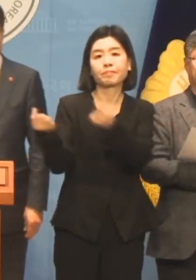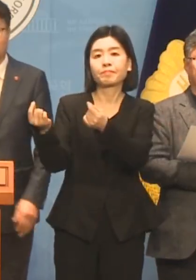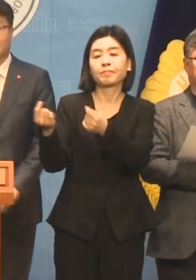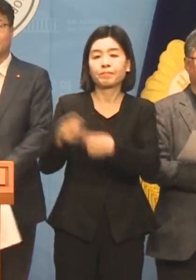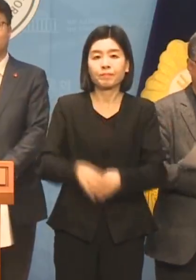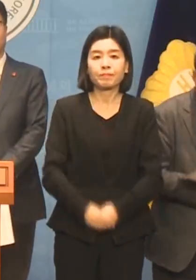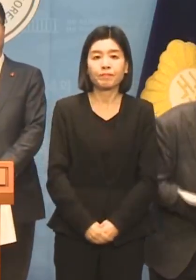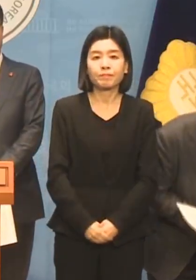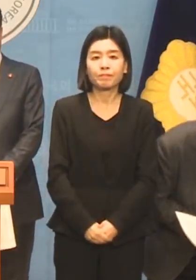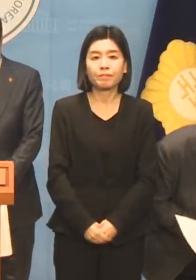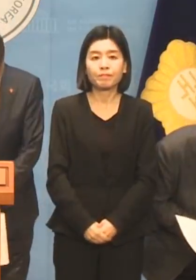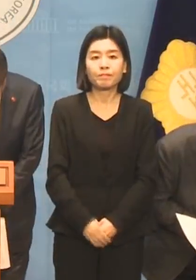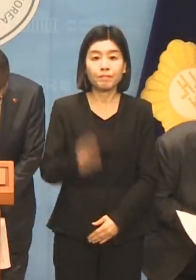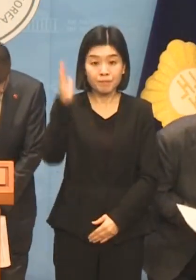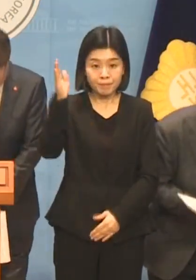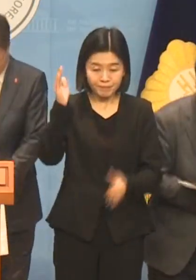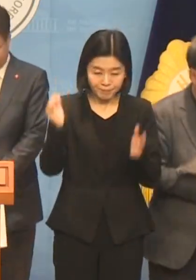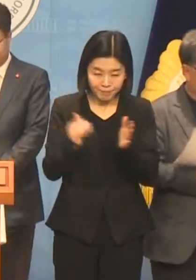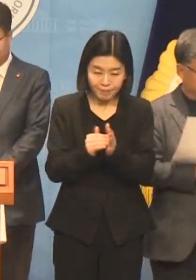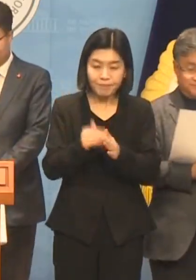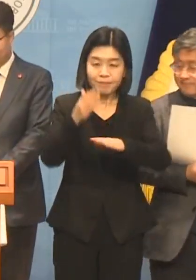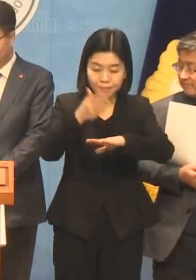기자회견 마치겠습니다. 감사합니다.